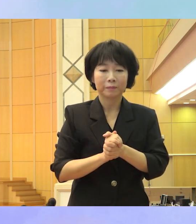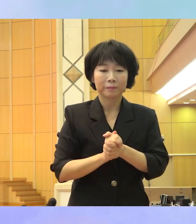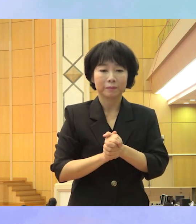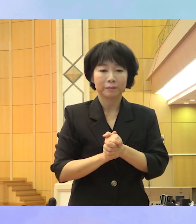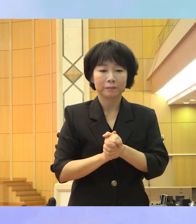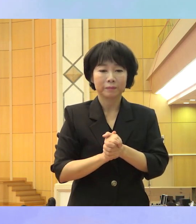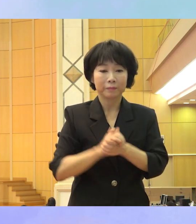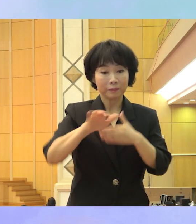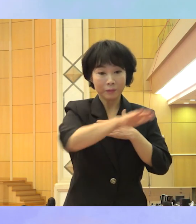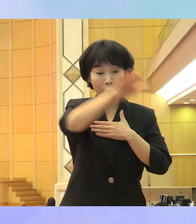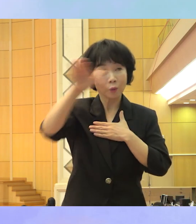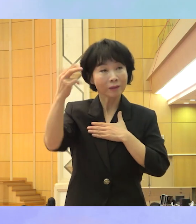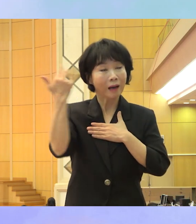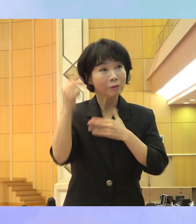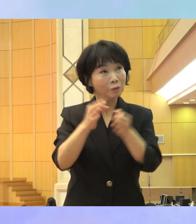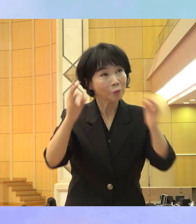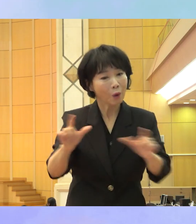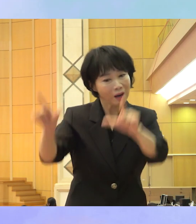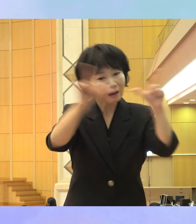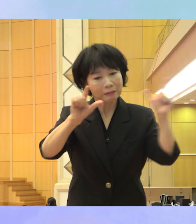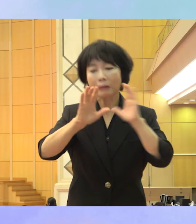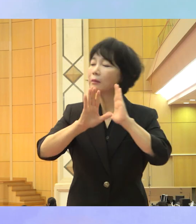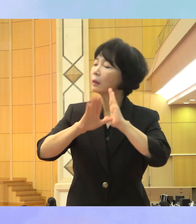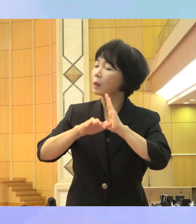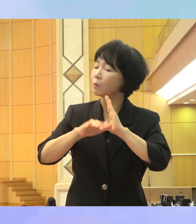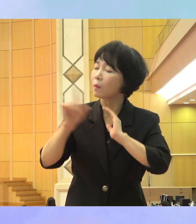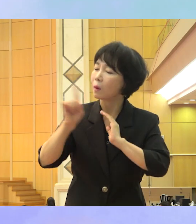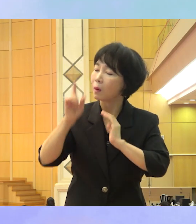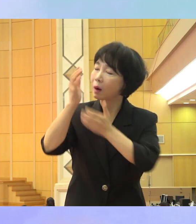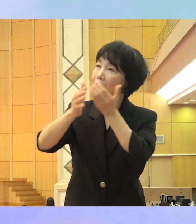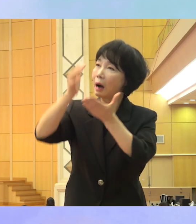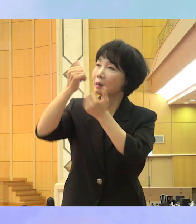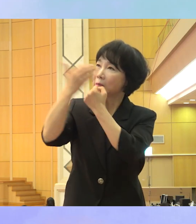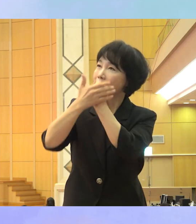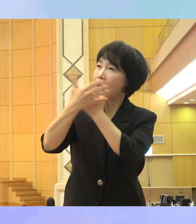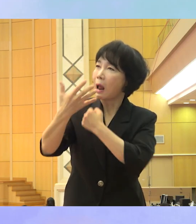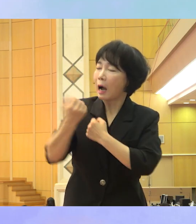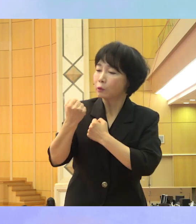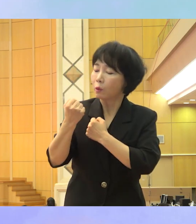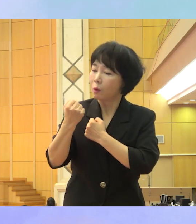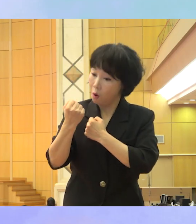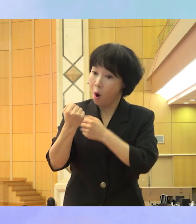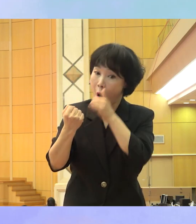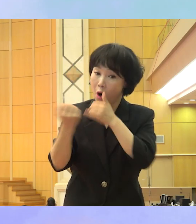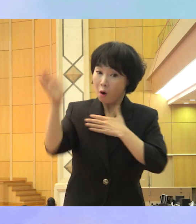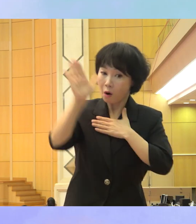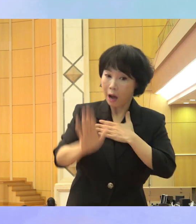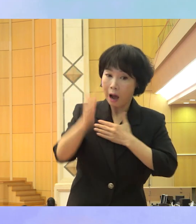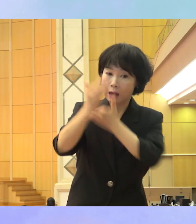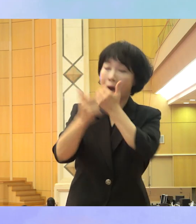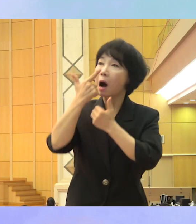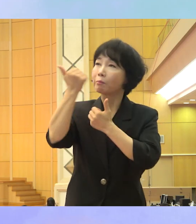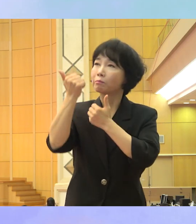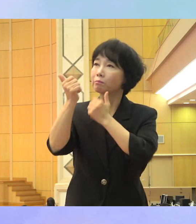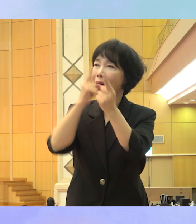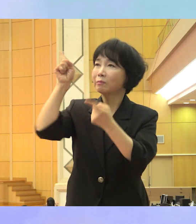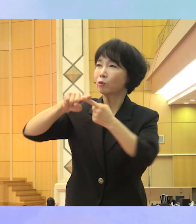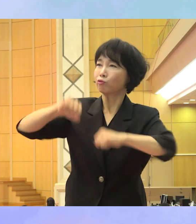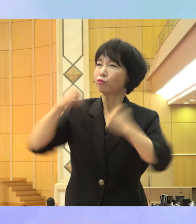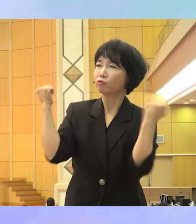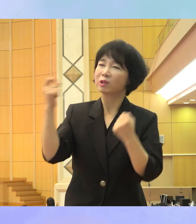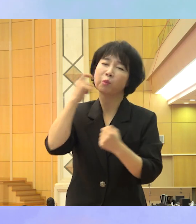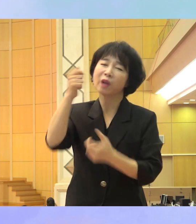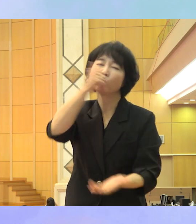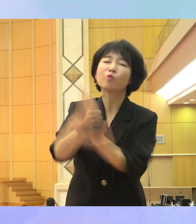하나님, 저희들 한 주간도 세상에서 살 때에 하나님 은혜 가운데 살면서도 아버지 뜻대로 살지 못한